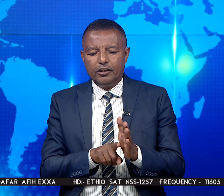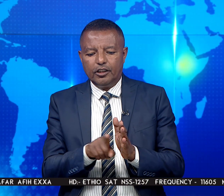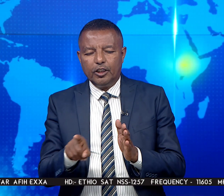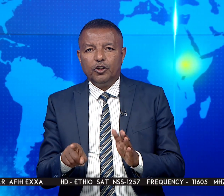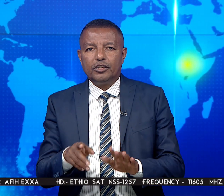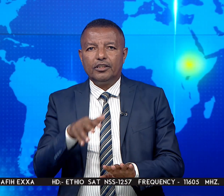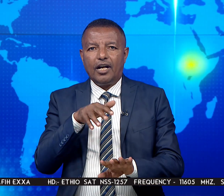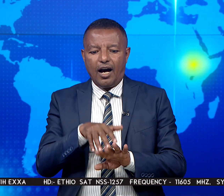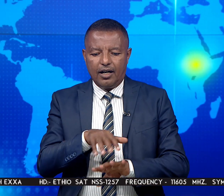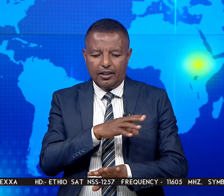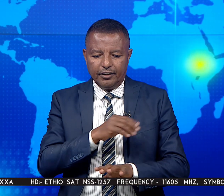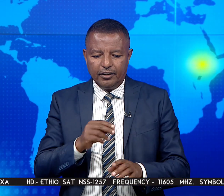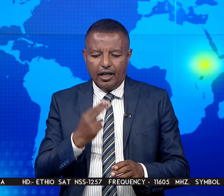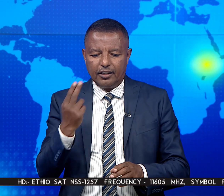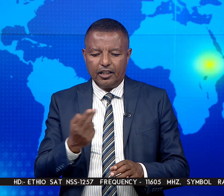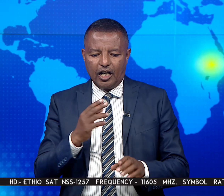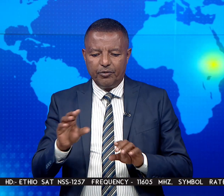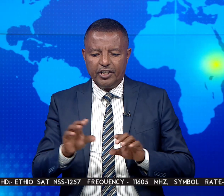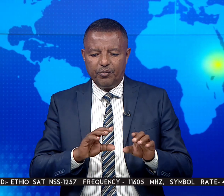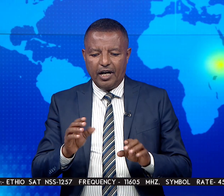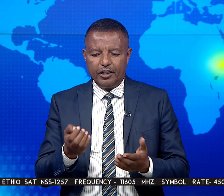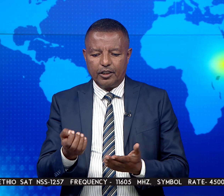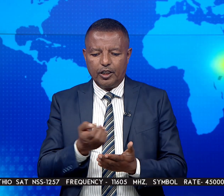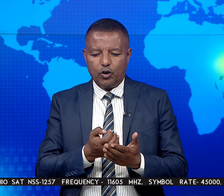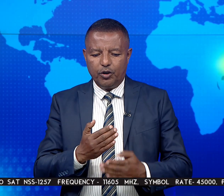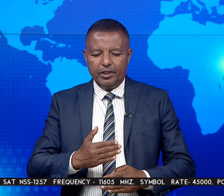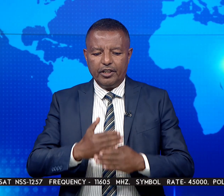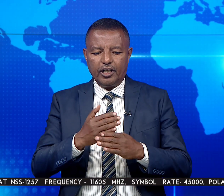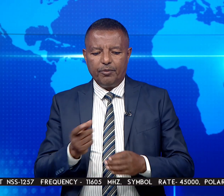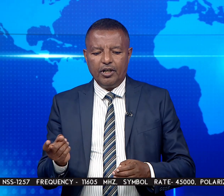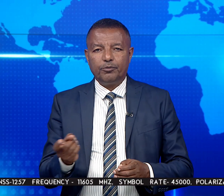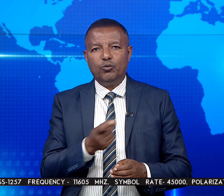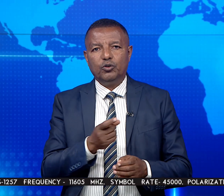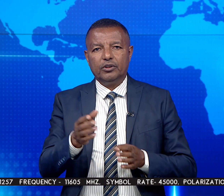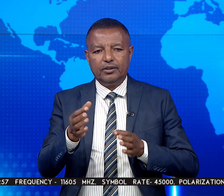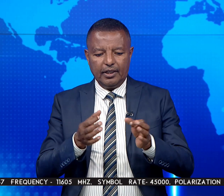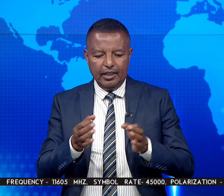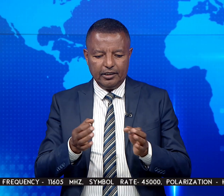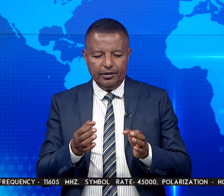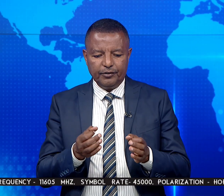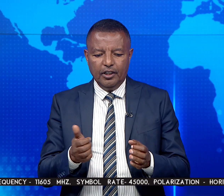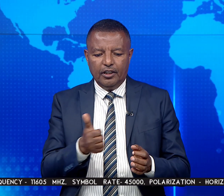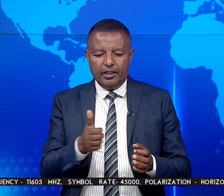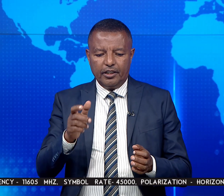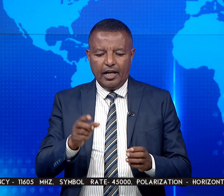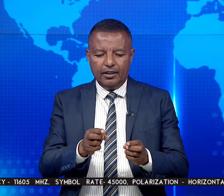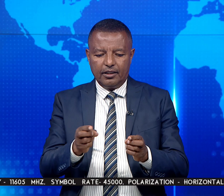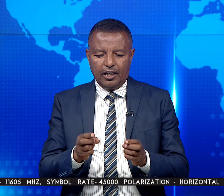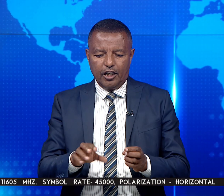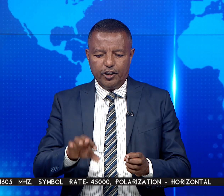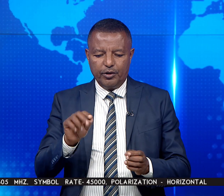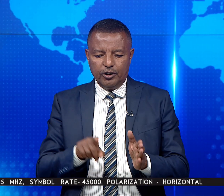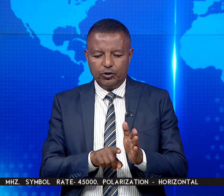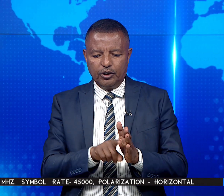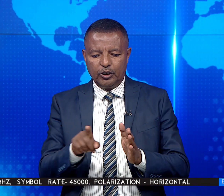የኢትዮጵያ ስደተኞችን አካታችና ተጠቃሚ የሚያደርግ ኢኮኖሚ እየገባች መሆኑን ተገለጸ። የኢጋድ